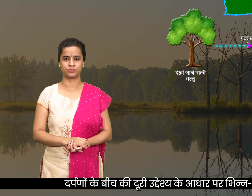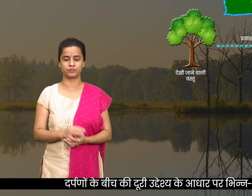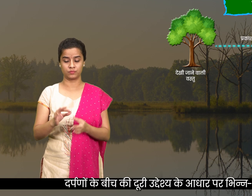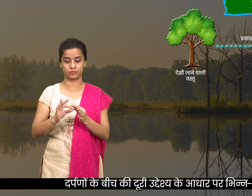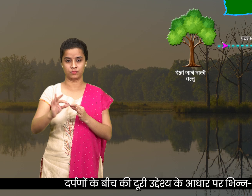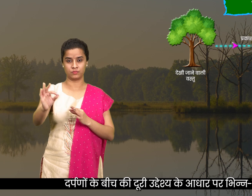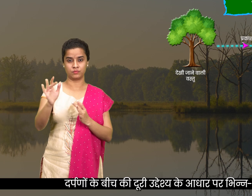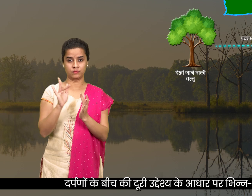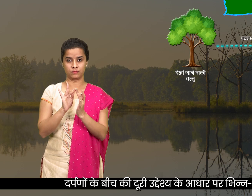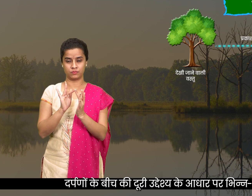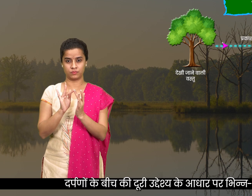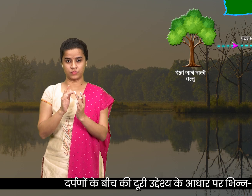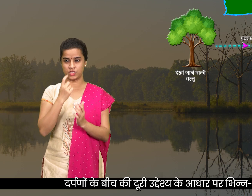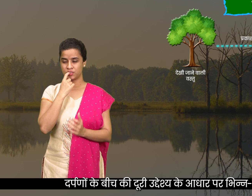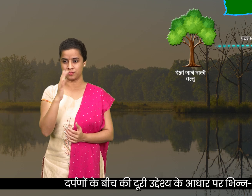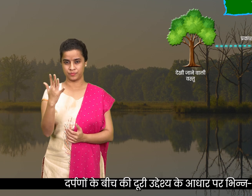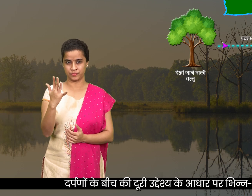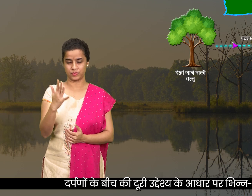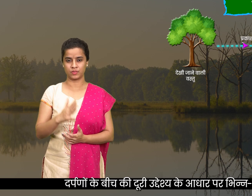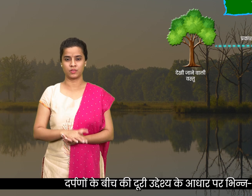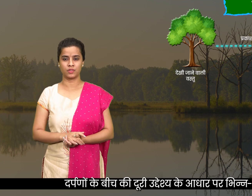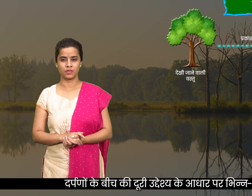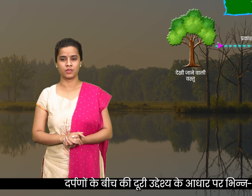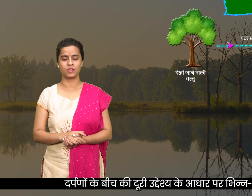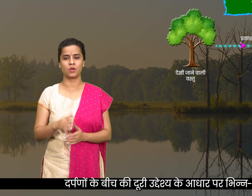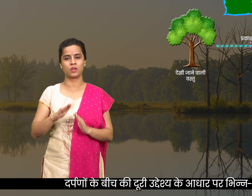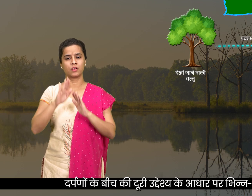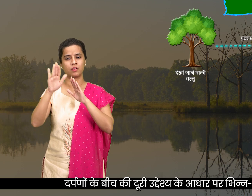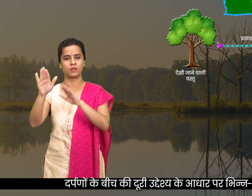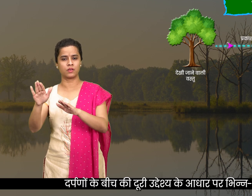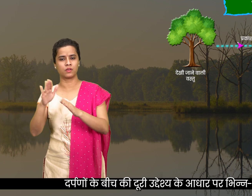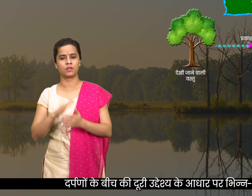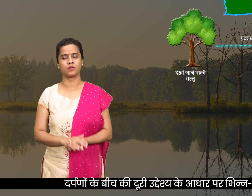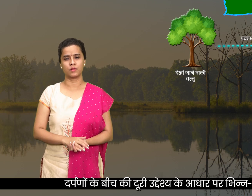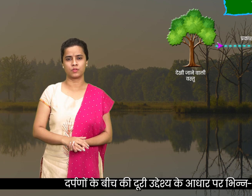दर्पण के बीच की दूरी उद्देश्य के आधार पर भिन्न भिन्न होती है।